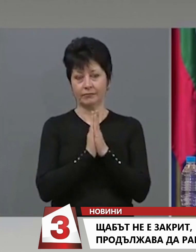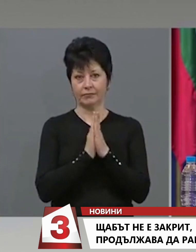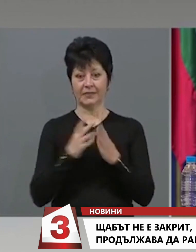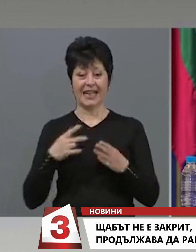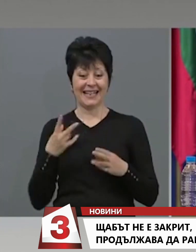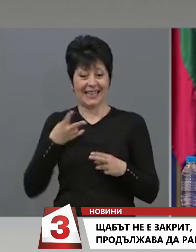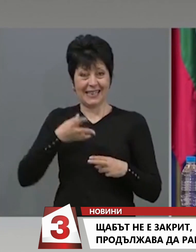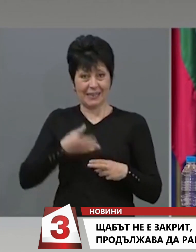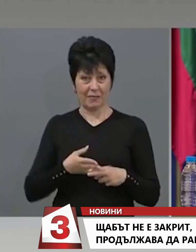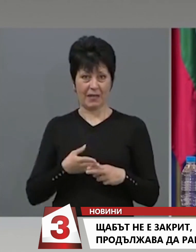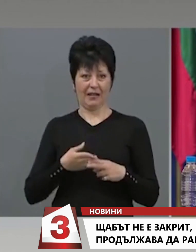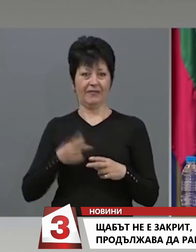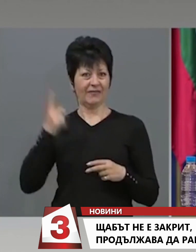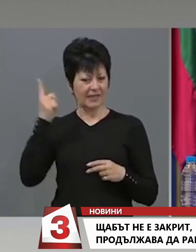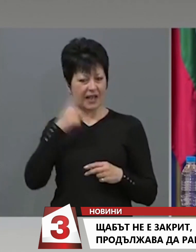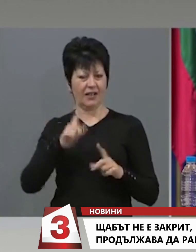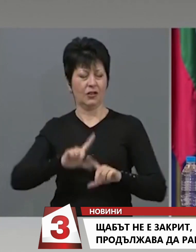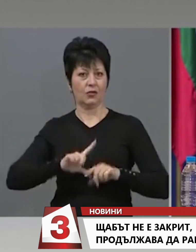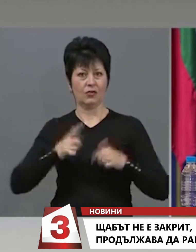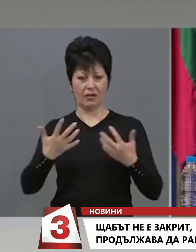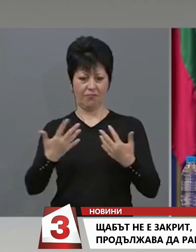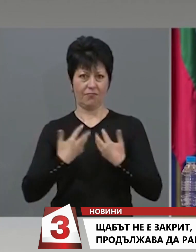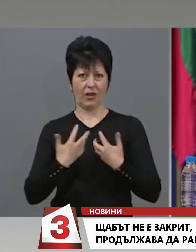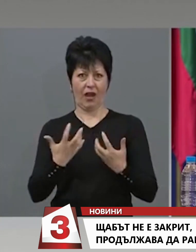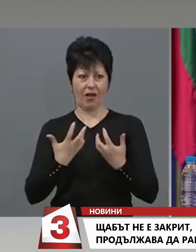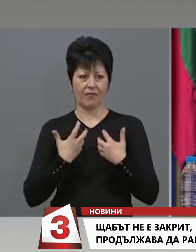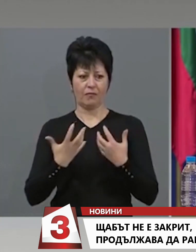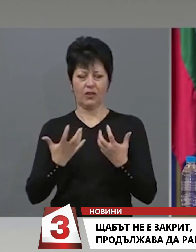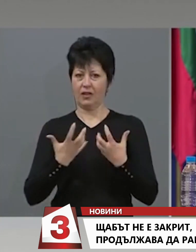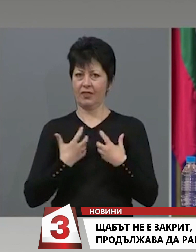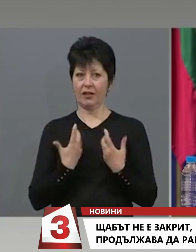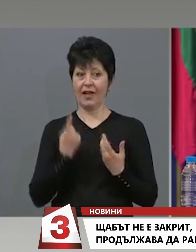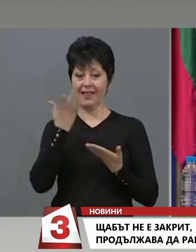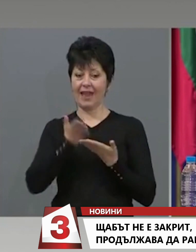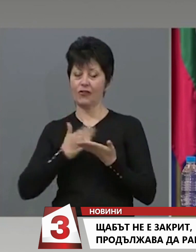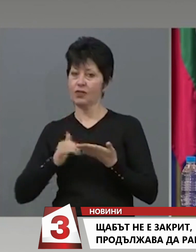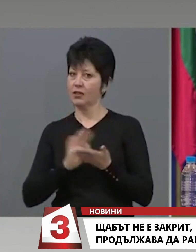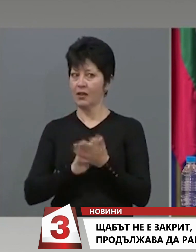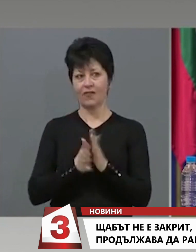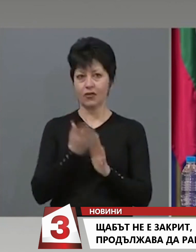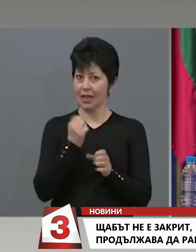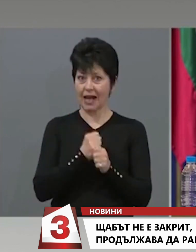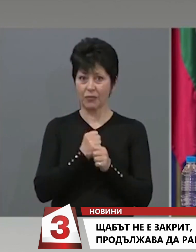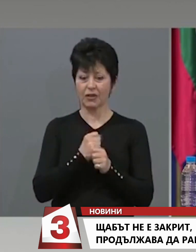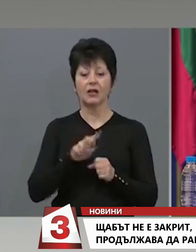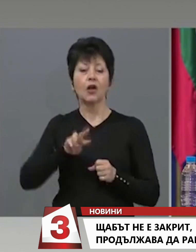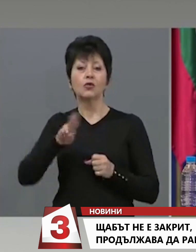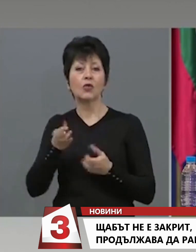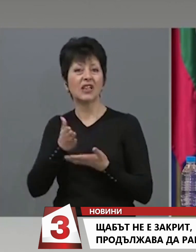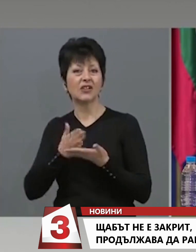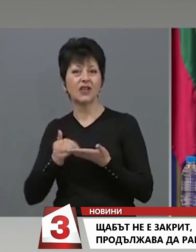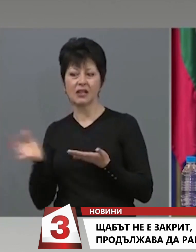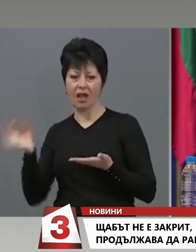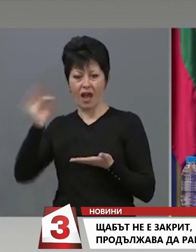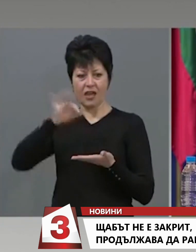да спра да се гаврите всяка сутрин с тях. Една част си вършат работата, имат други, които буквално